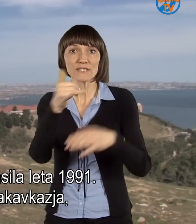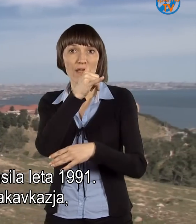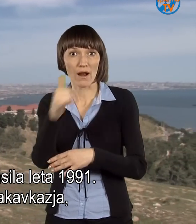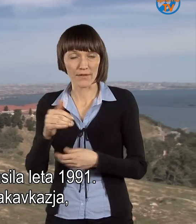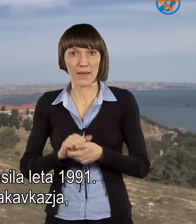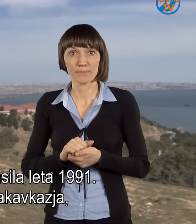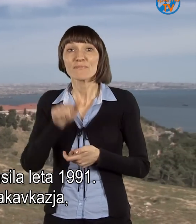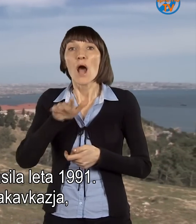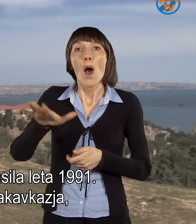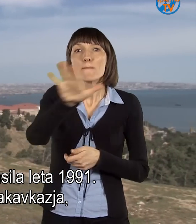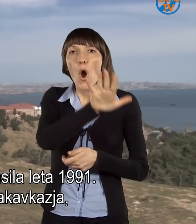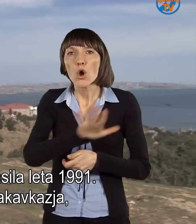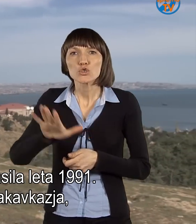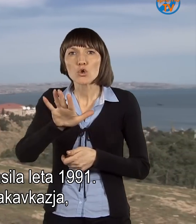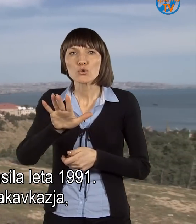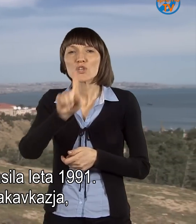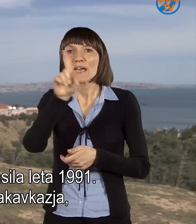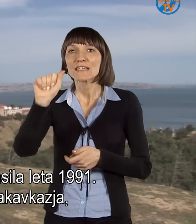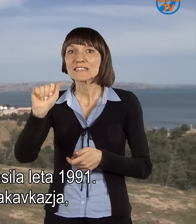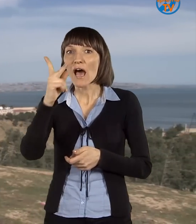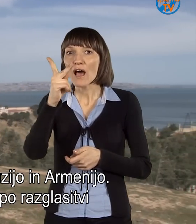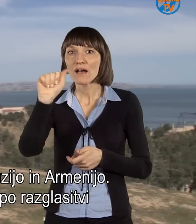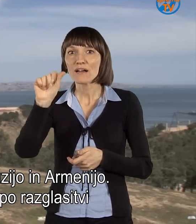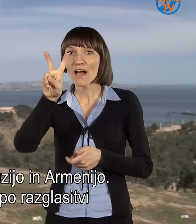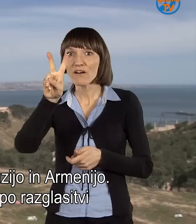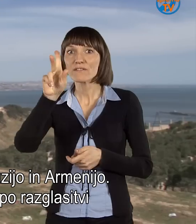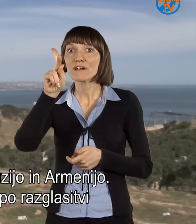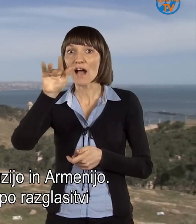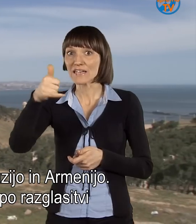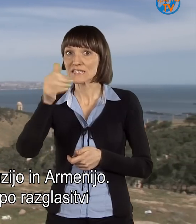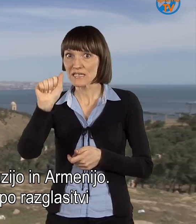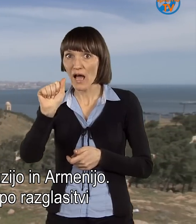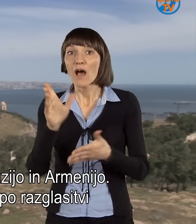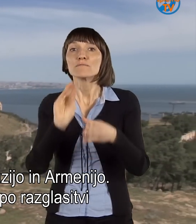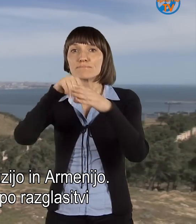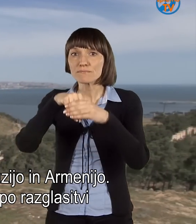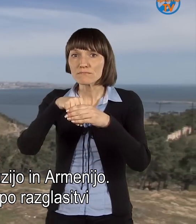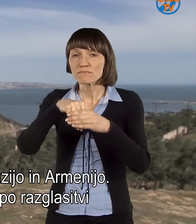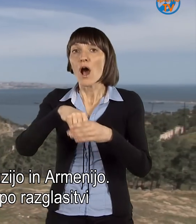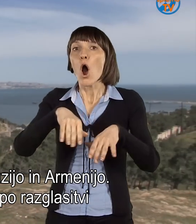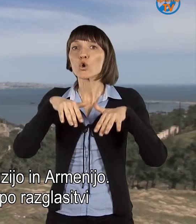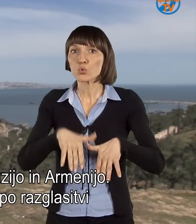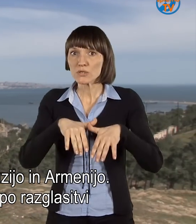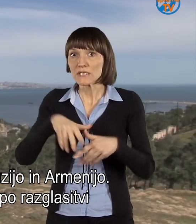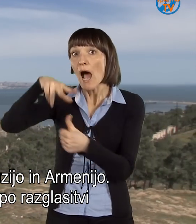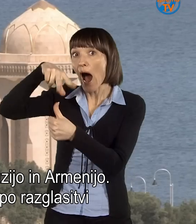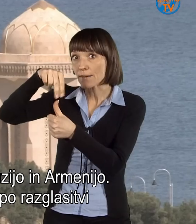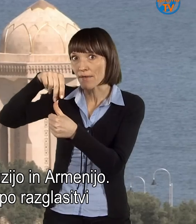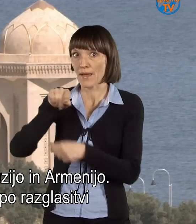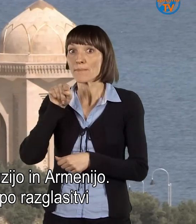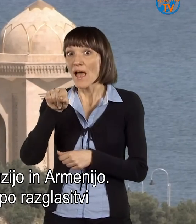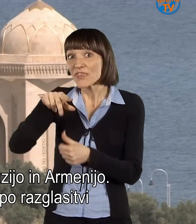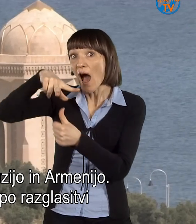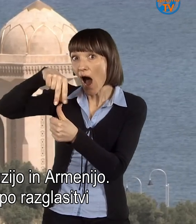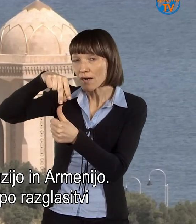1991. Leži na področju Zakaukazja, kamor umeščamo še Gruzijo in Armenijo.